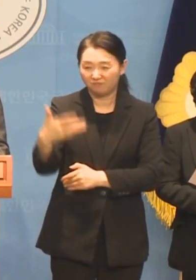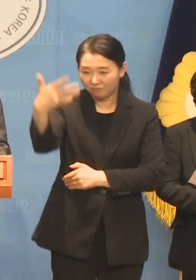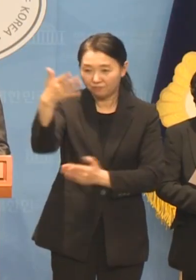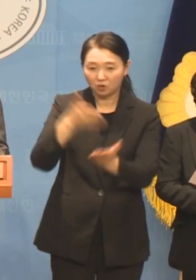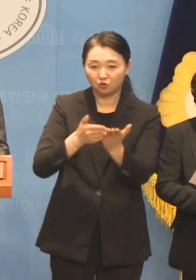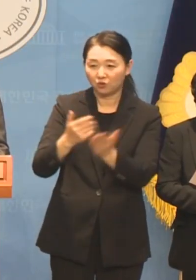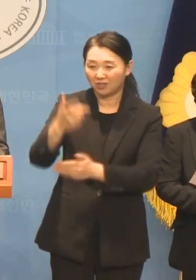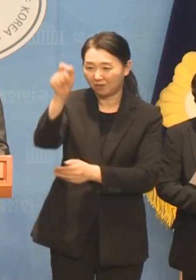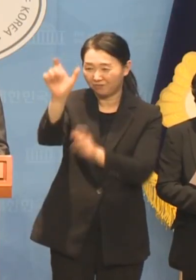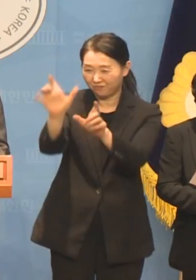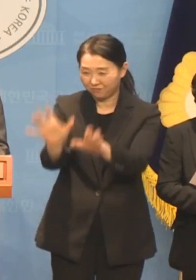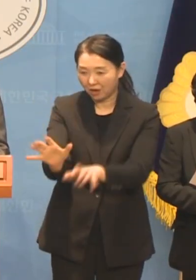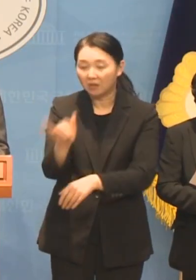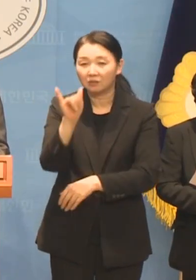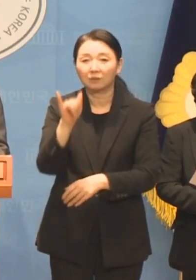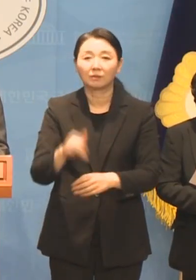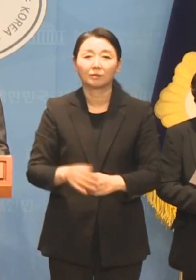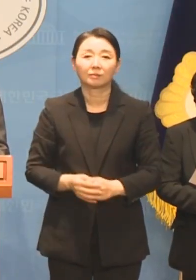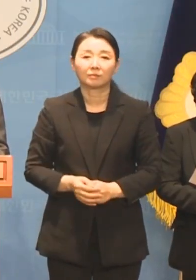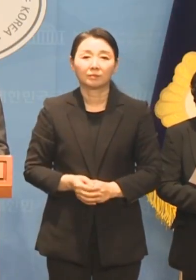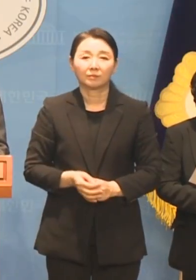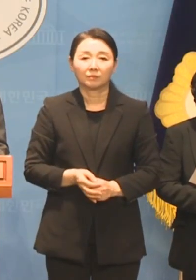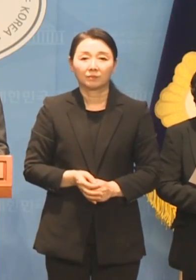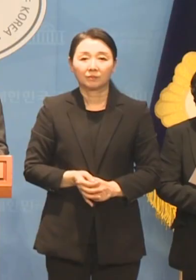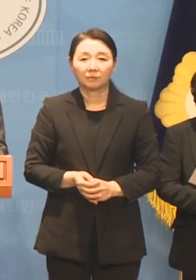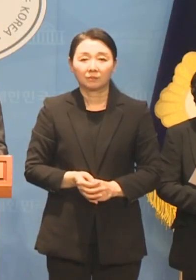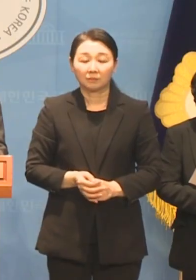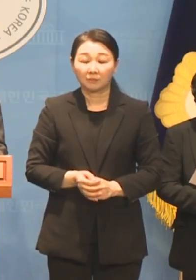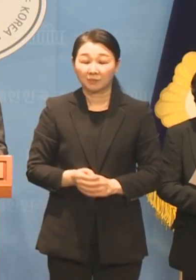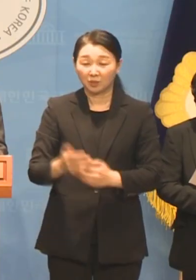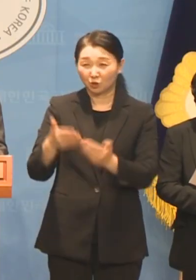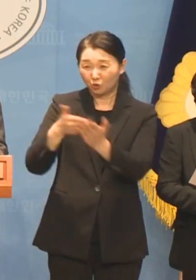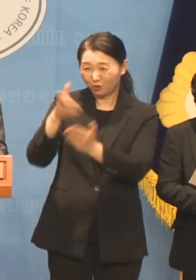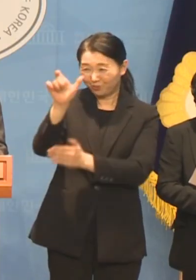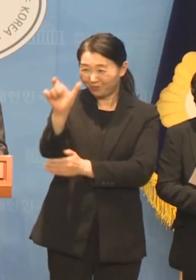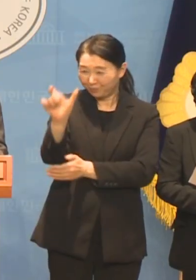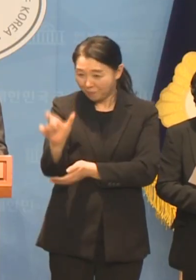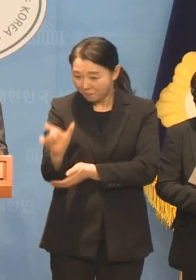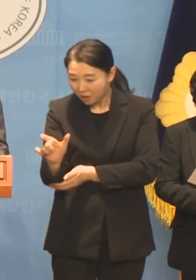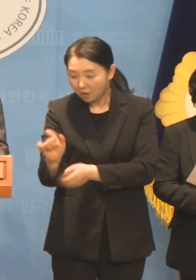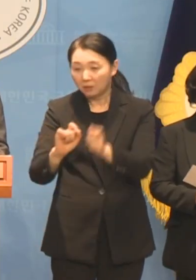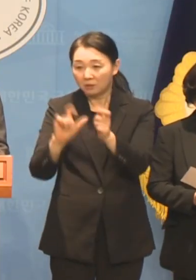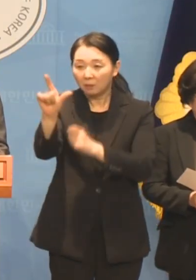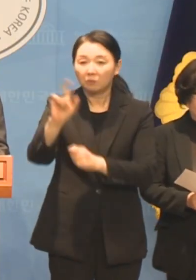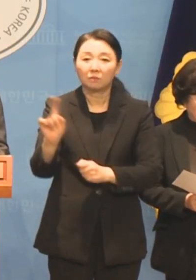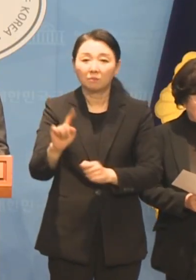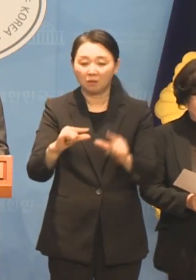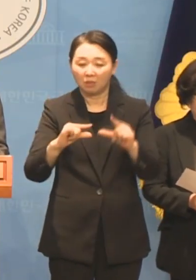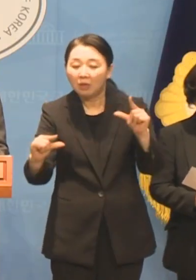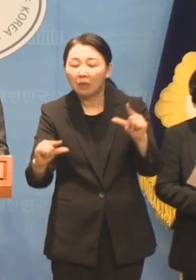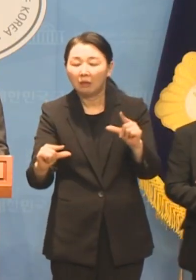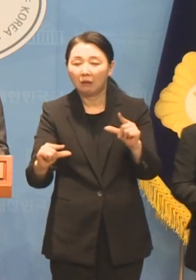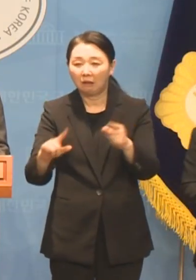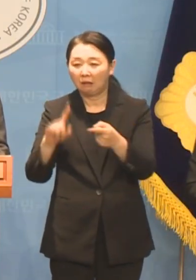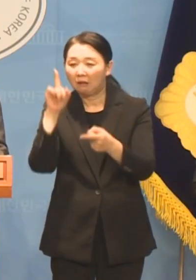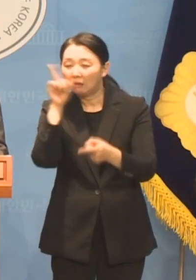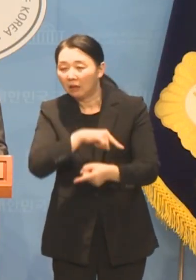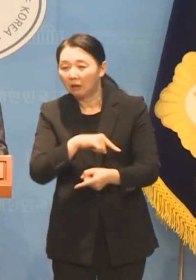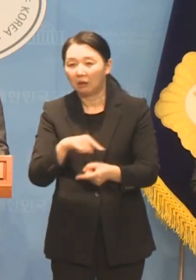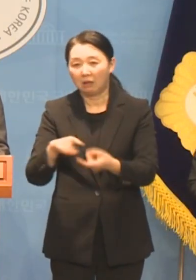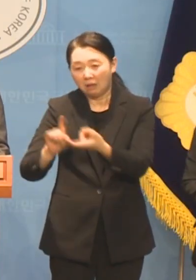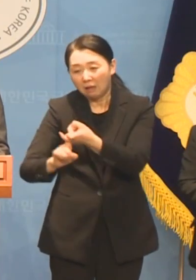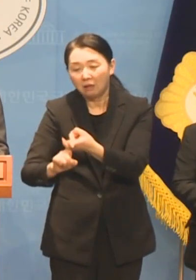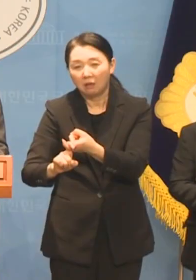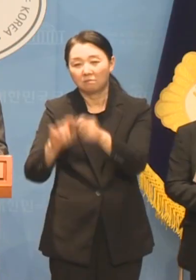기사 댓글 창임이 확인되고 있습니다. 댓글창의 허위 댓글 대다수는 극소수 악성 유저들이